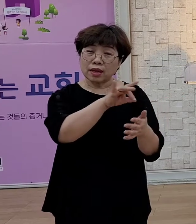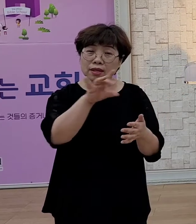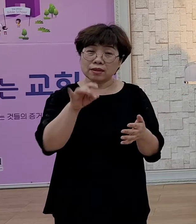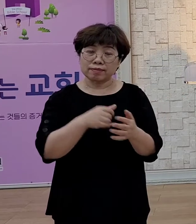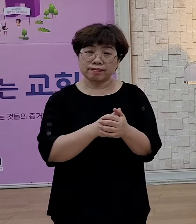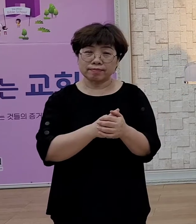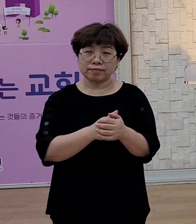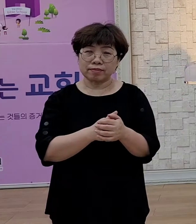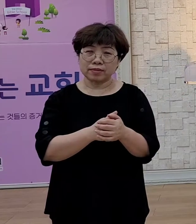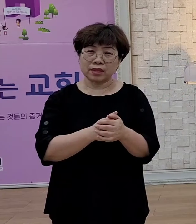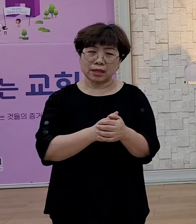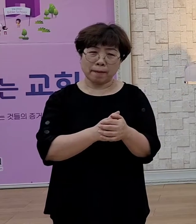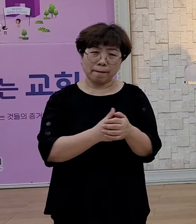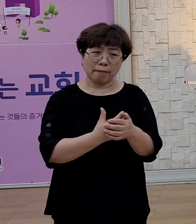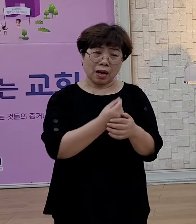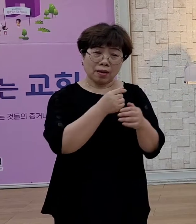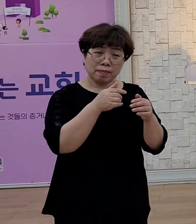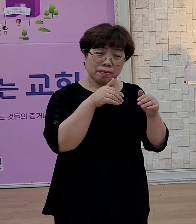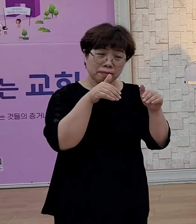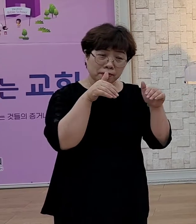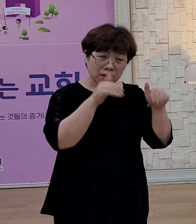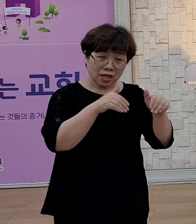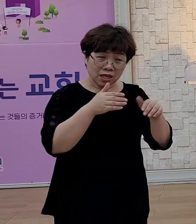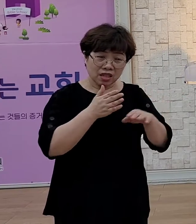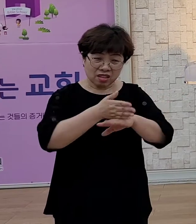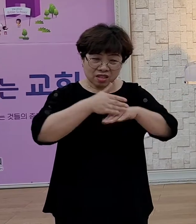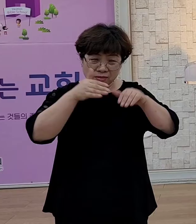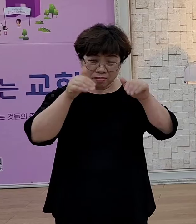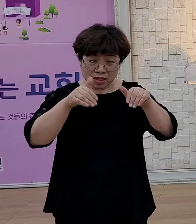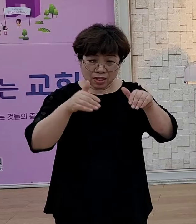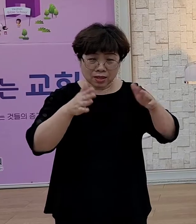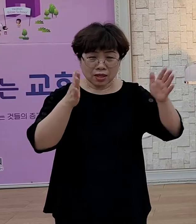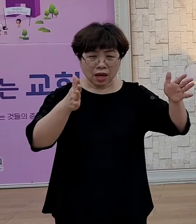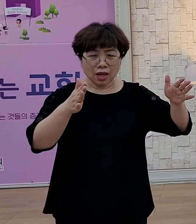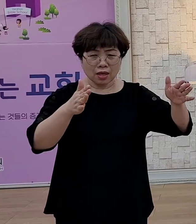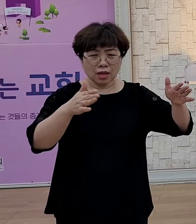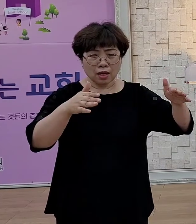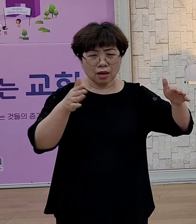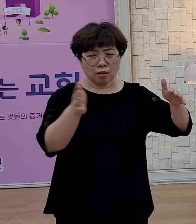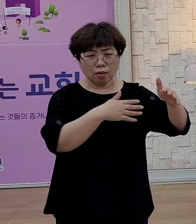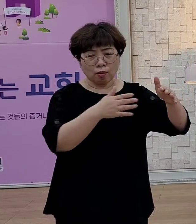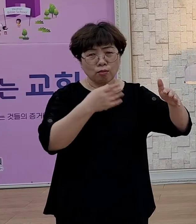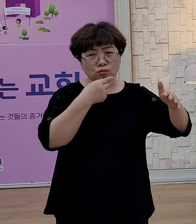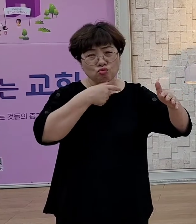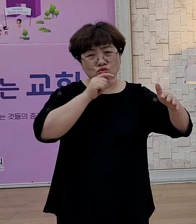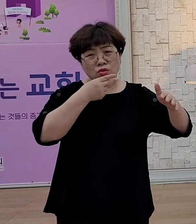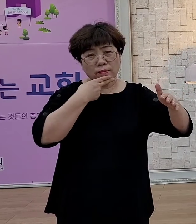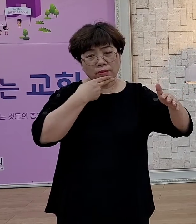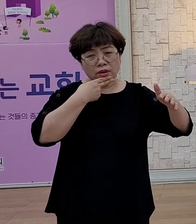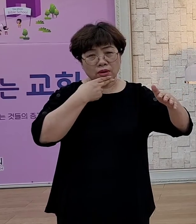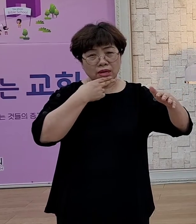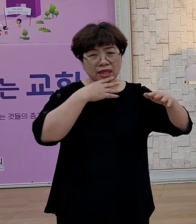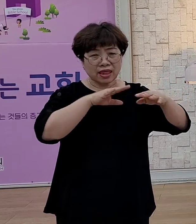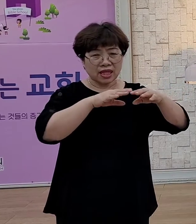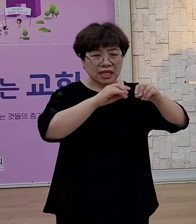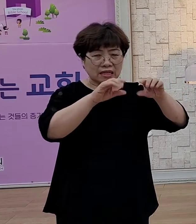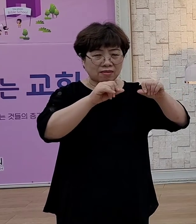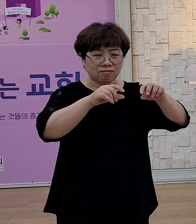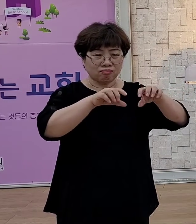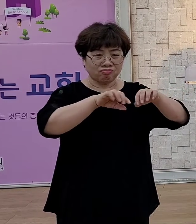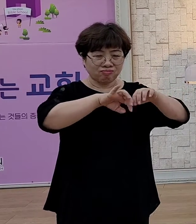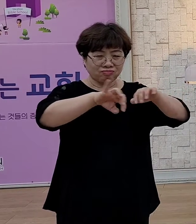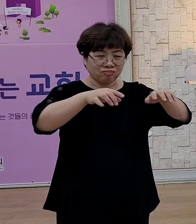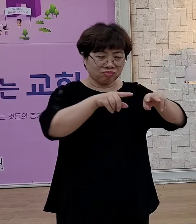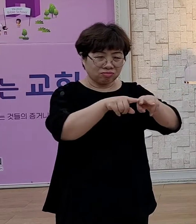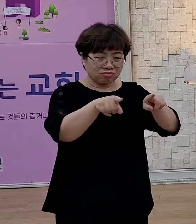이 이른 비와 늦은 비 사이에 어떤 일이 벌어지냐면 비가 없어가지고 막 땅이 갈라지고, 여러분 우리도 논에 감을 때